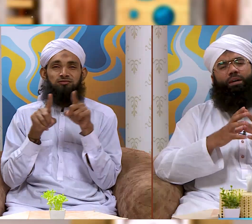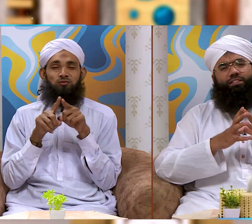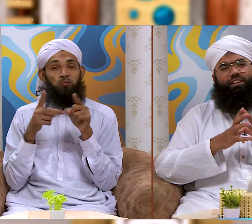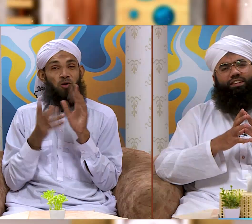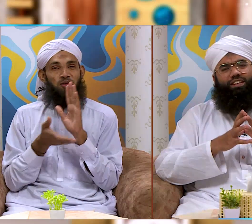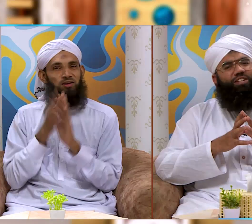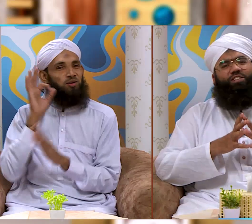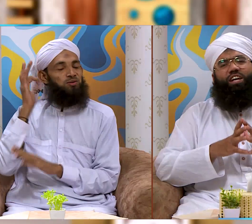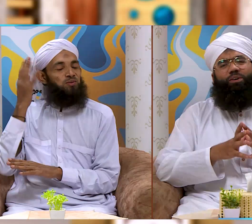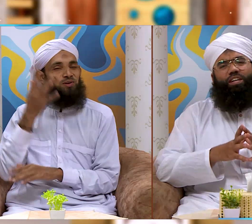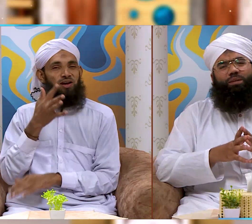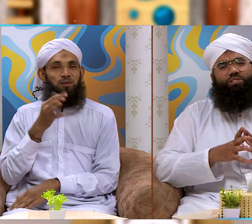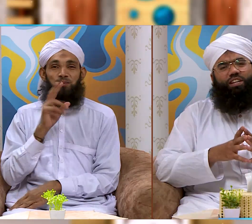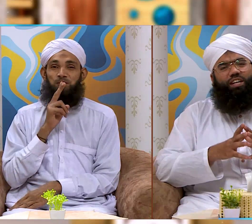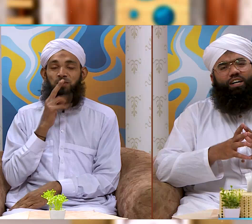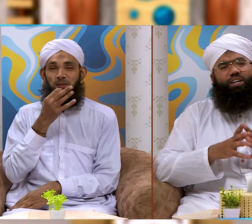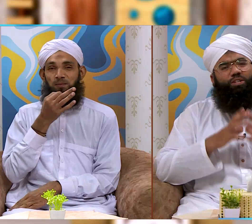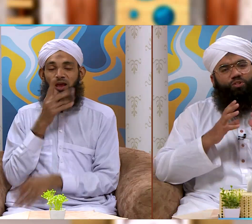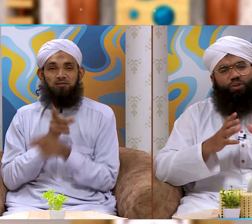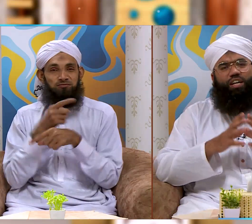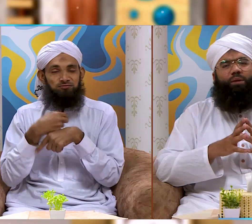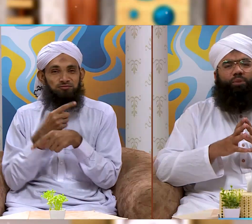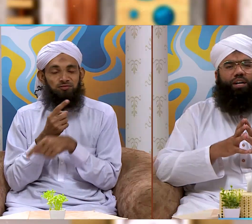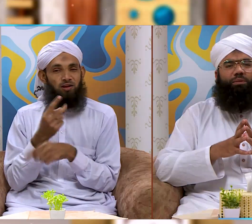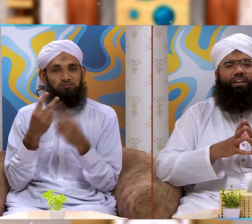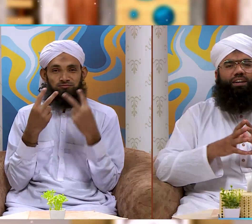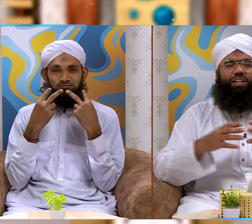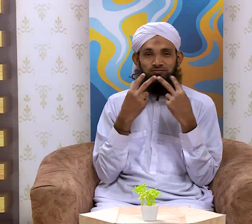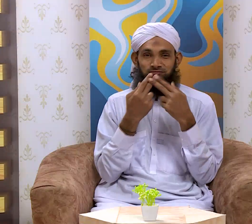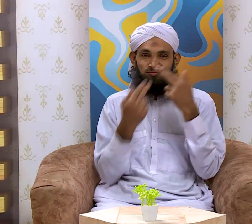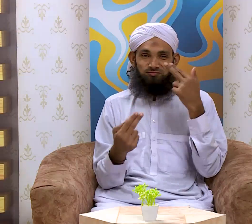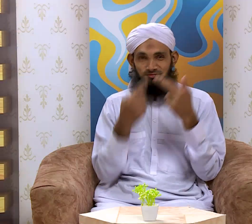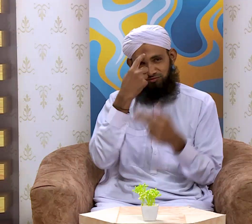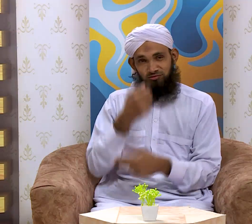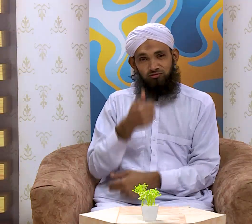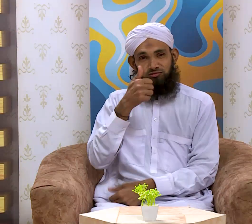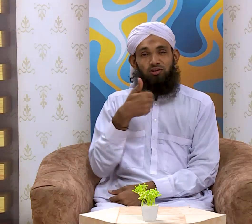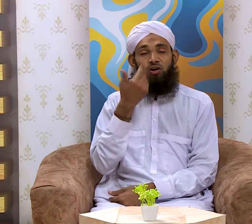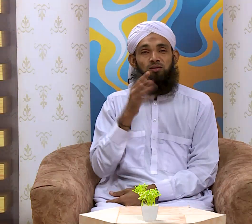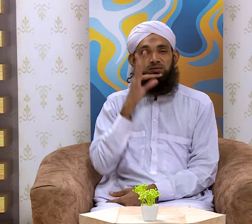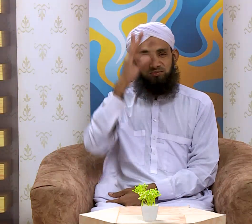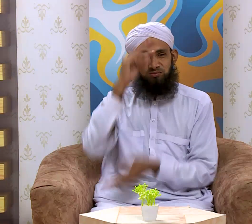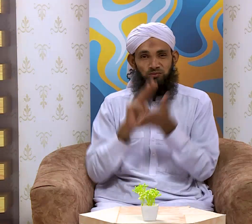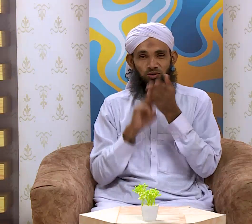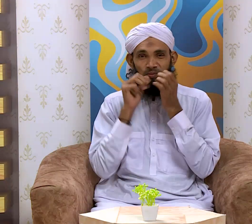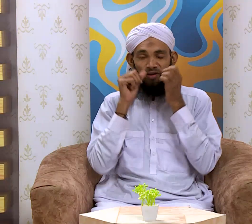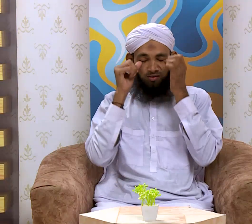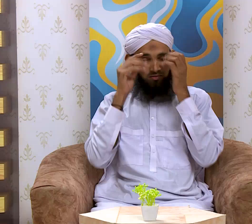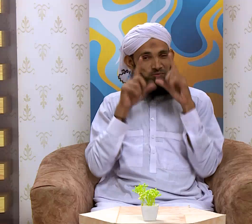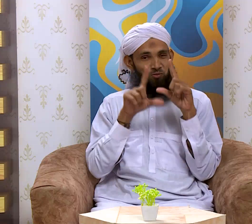باتیں انشاءاللہ الکریم سیکھنے کا، سننے کا موقع ملے گا اور نبی کریم علیہ السلام کی محبت میں انشاءاللہ